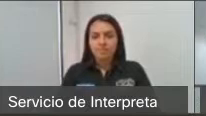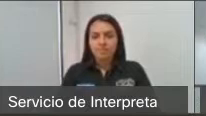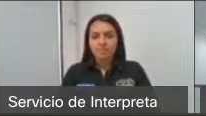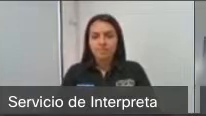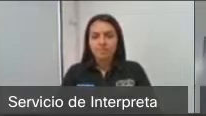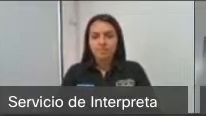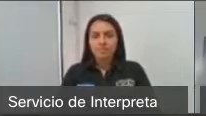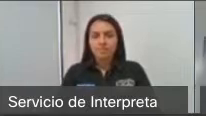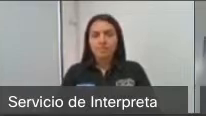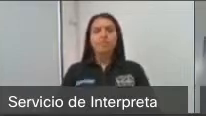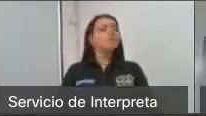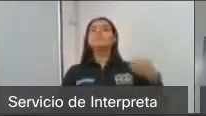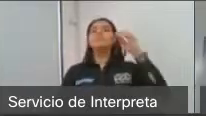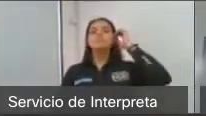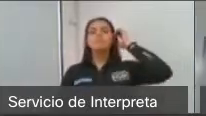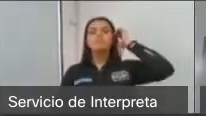la oye siempre igual.